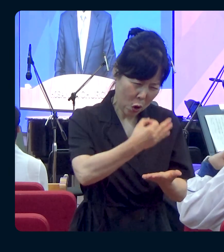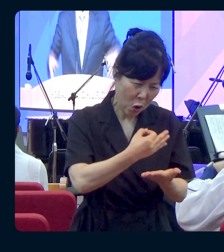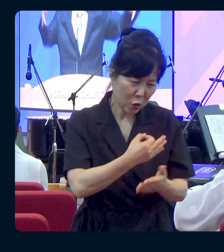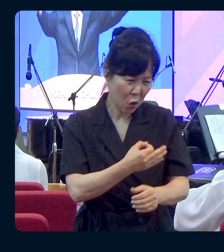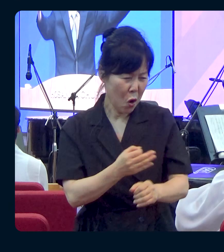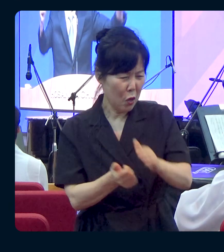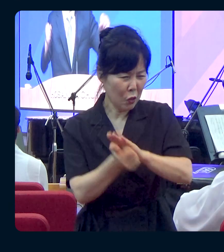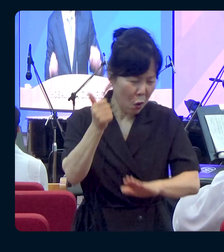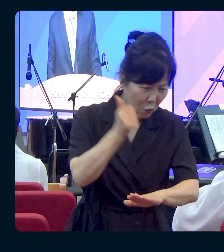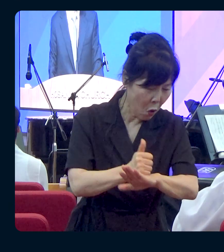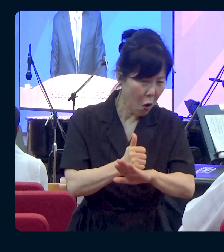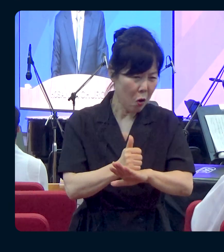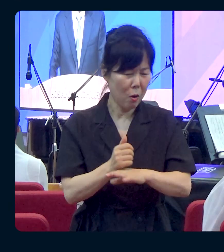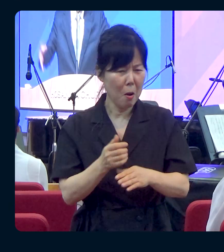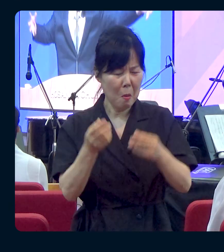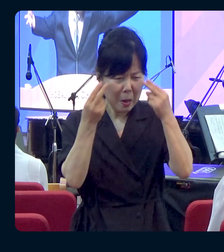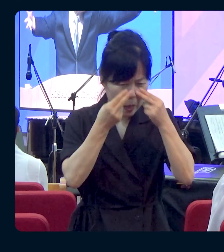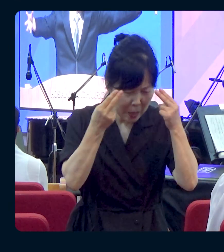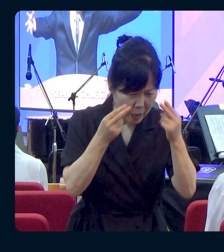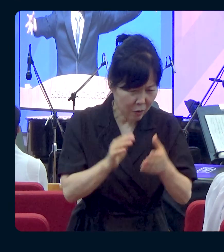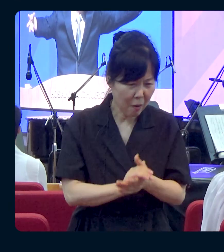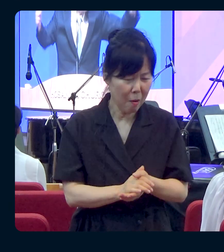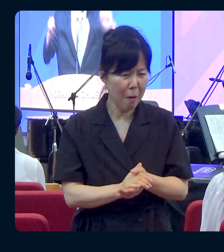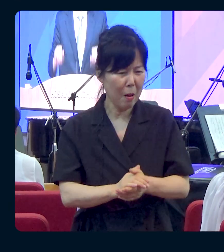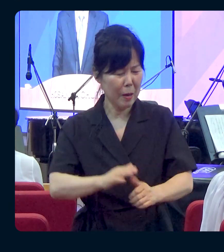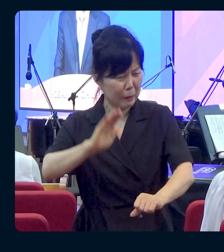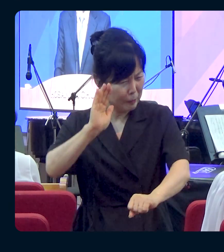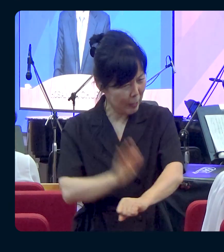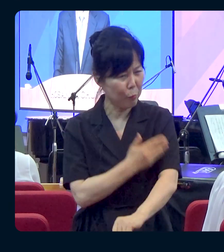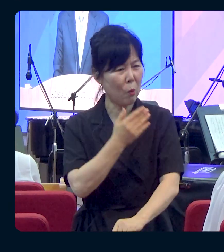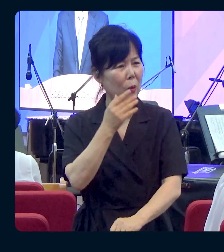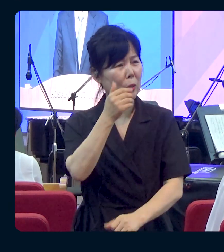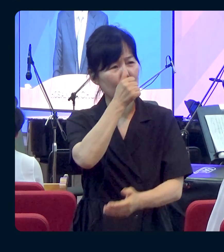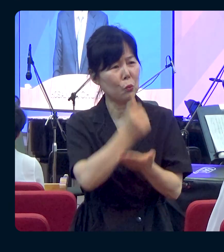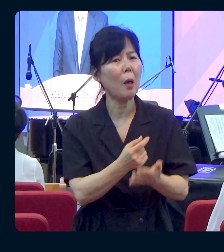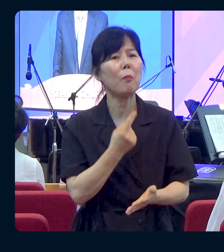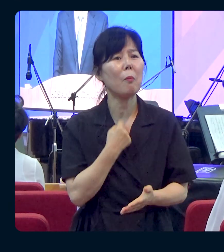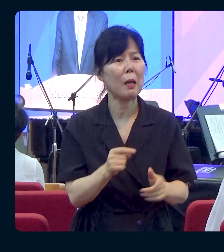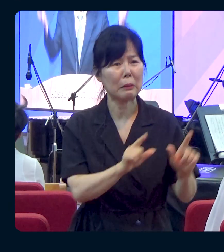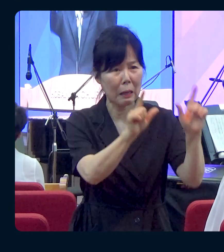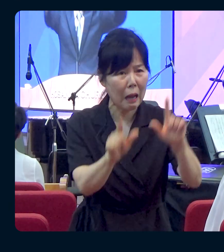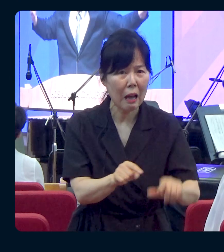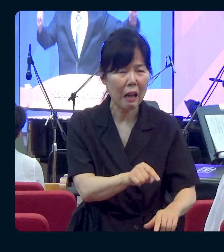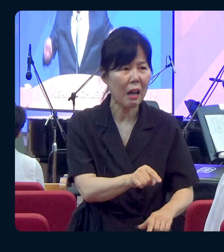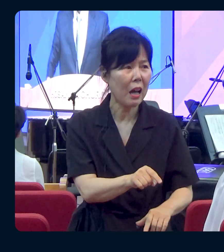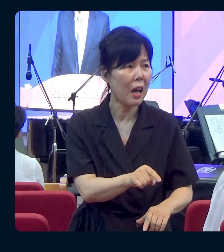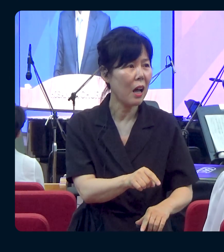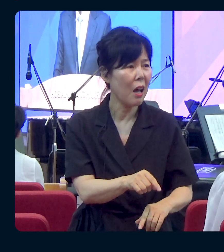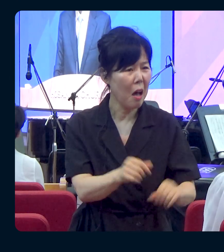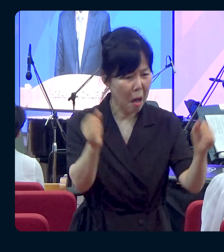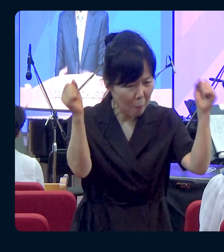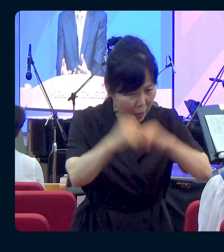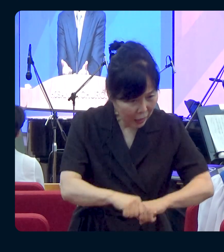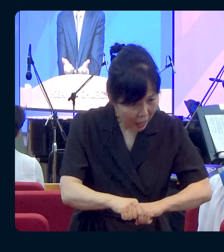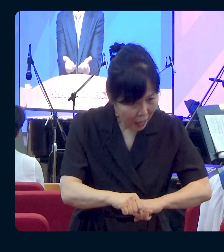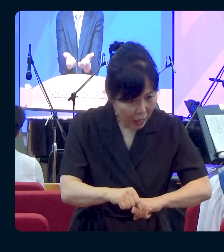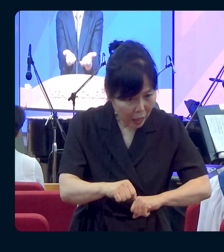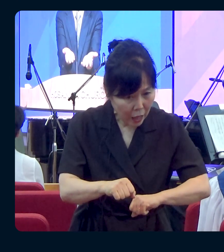돈 벌겠다고, 혹은 뭐 출세하겠다고, 자기 욕심 채우겠다고 사람 할짓 못할짓 다 해가면서